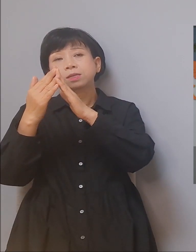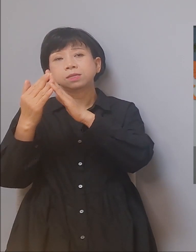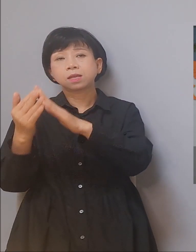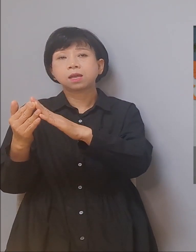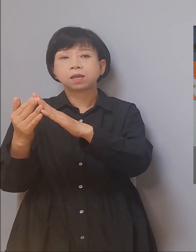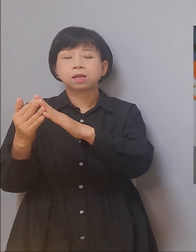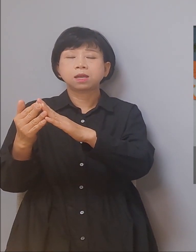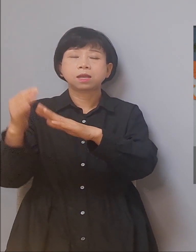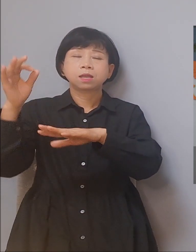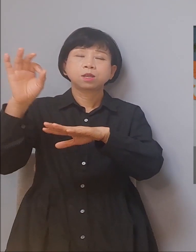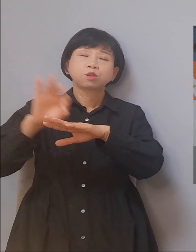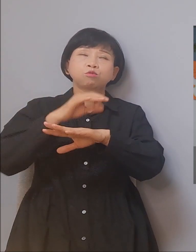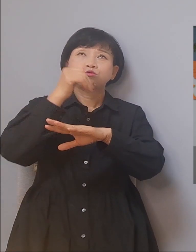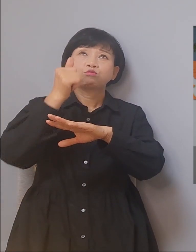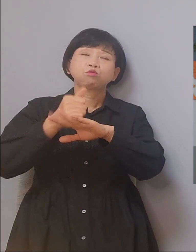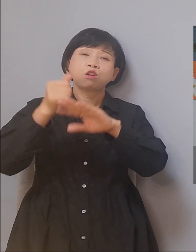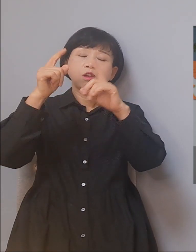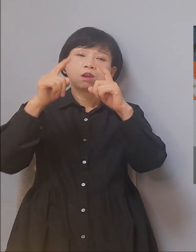조막이나